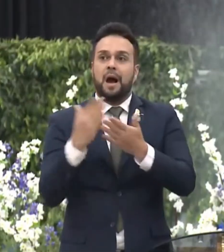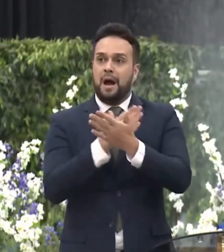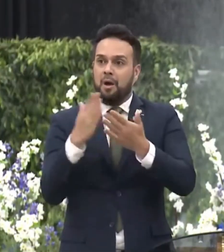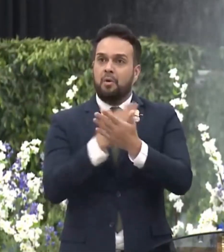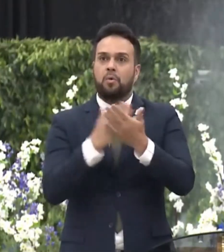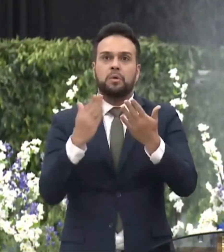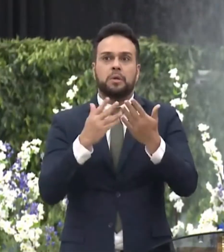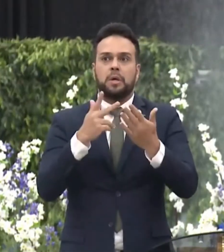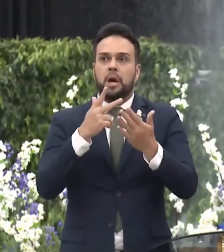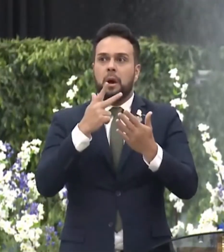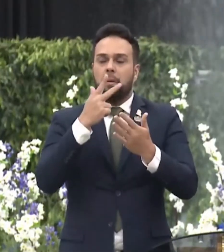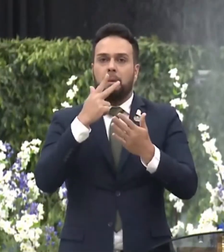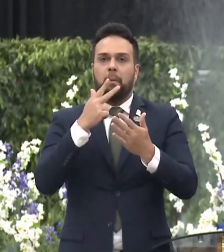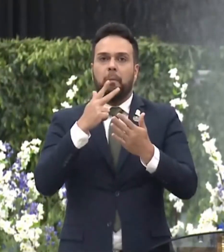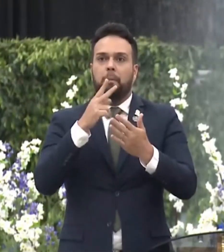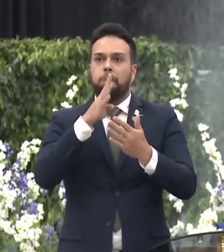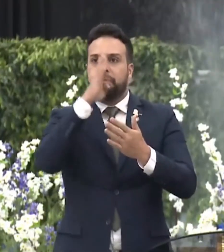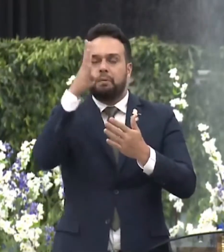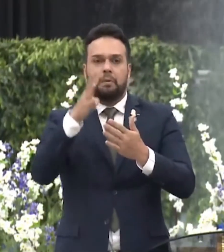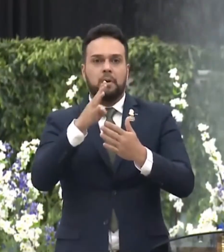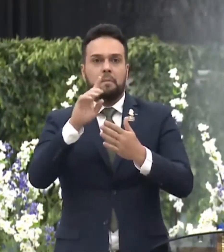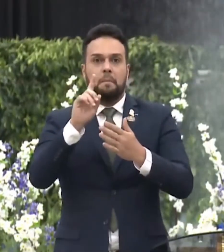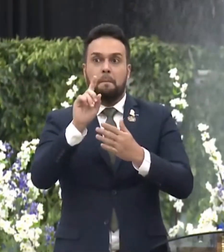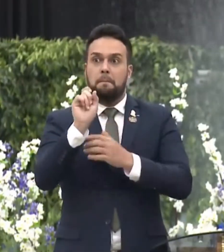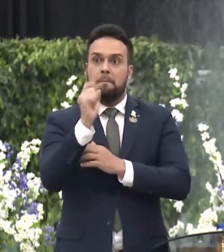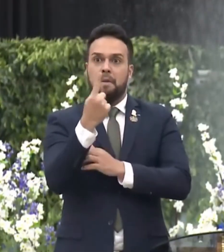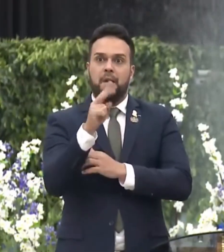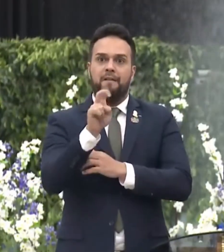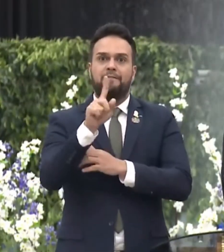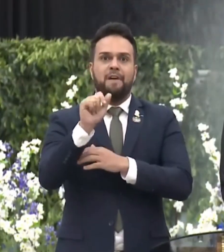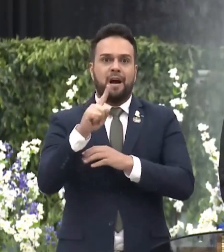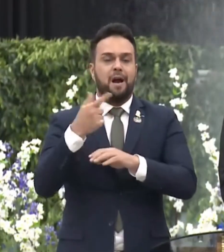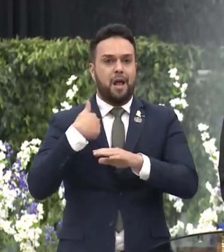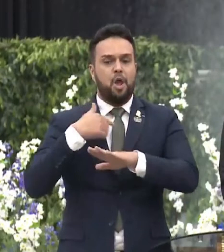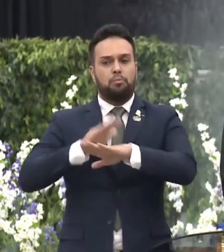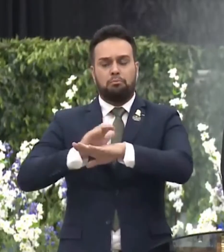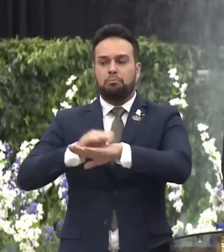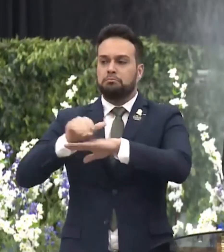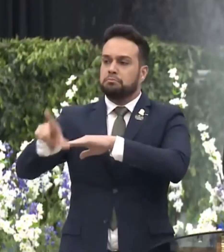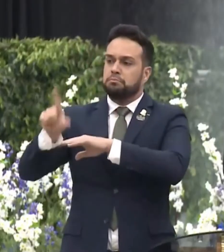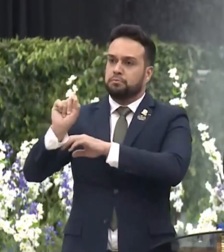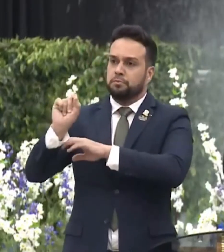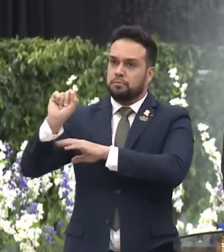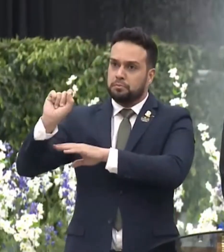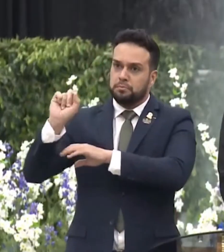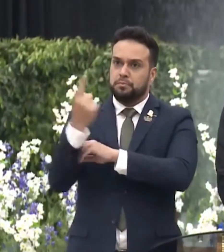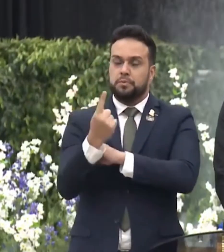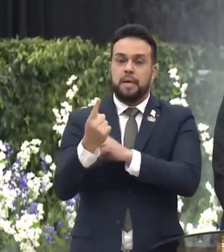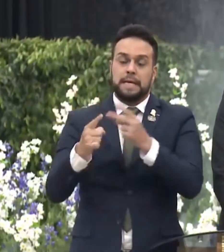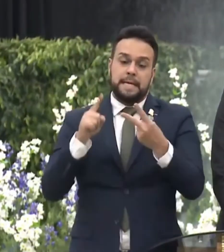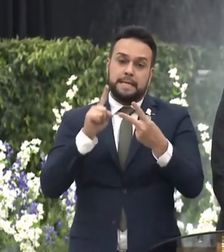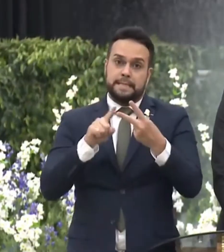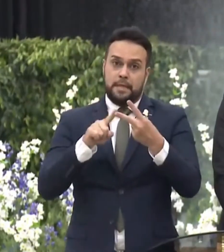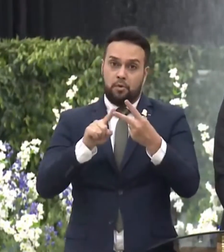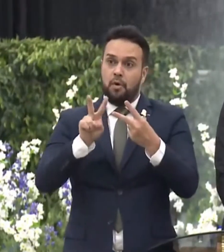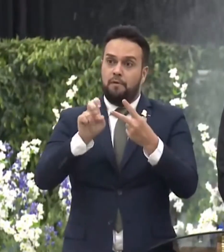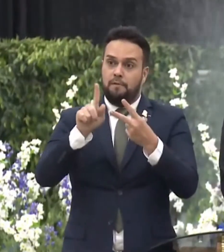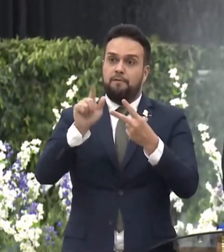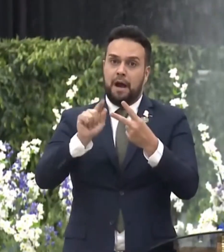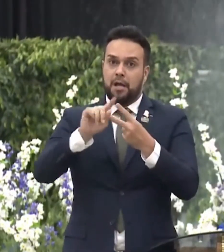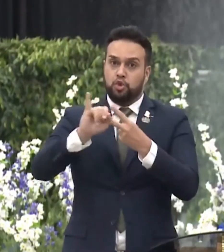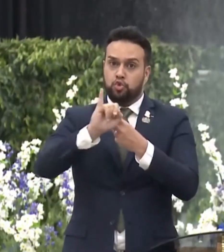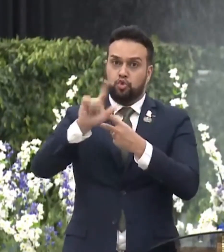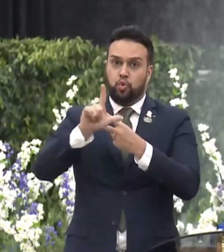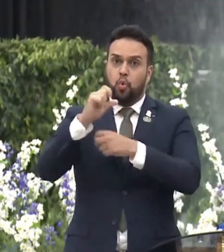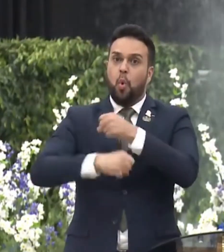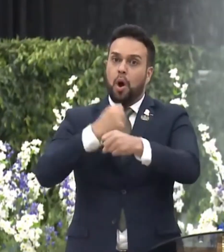achavam que devia ser a primeira vaga que eu acabei de indicar. A segunda vaga, que será em julho